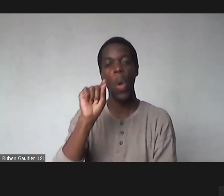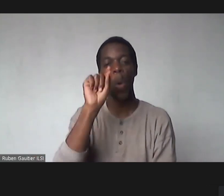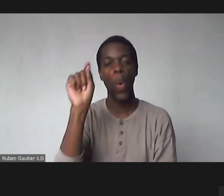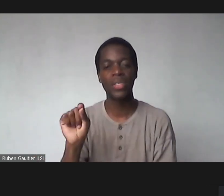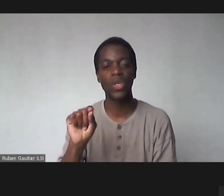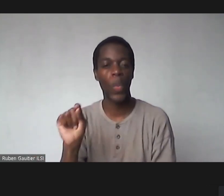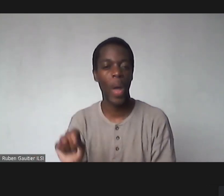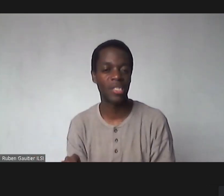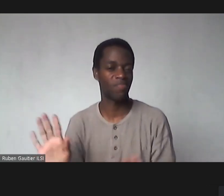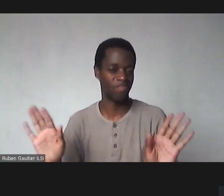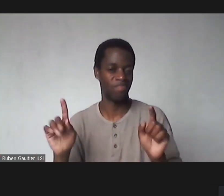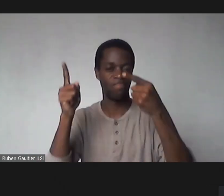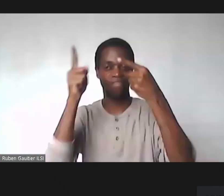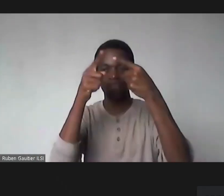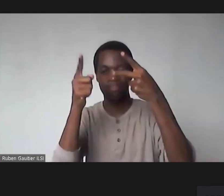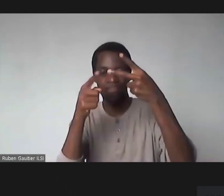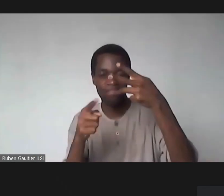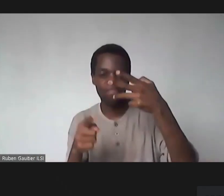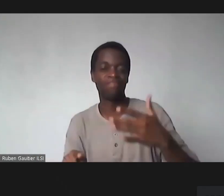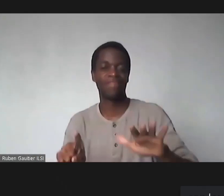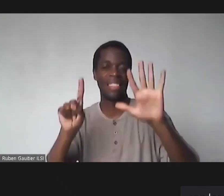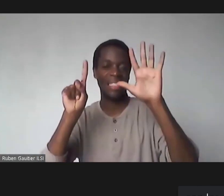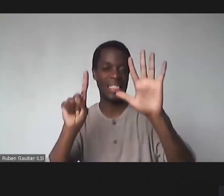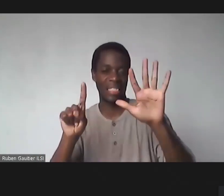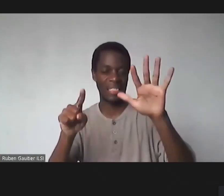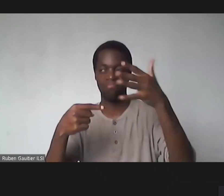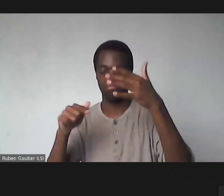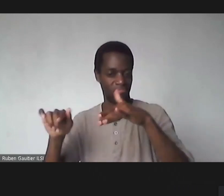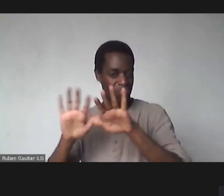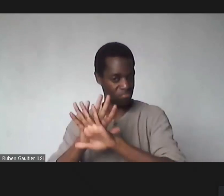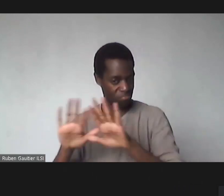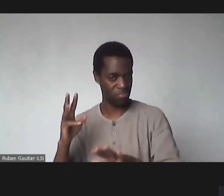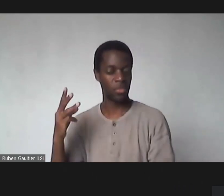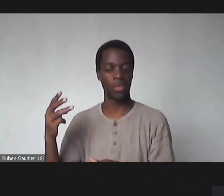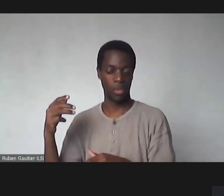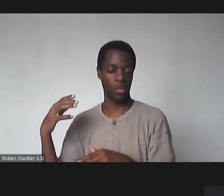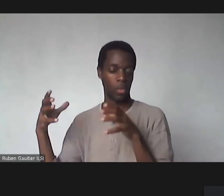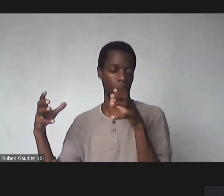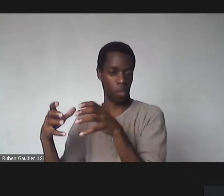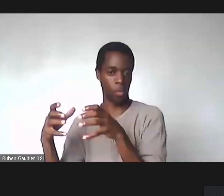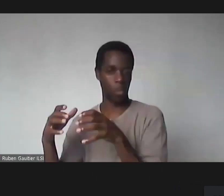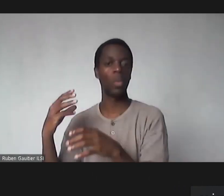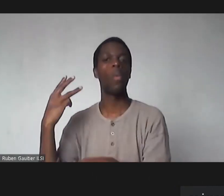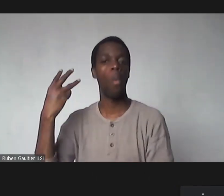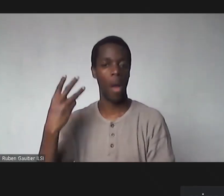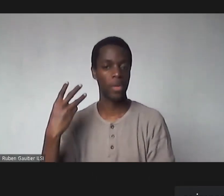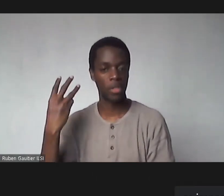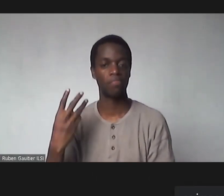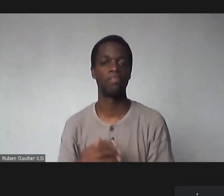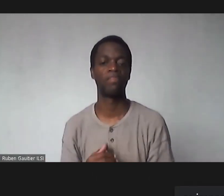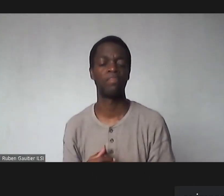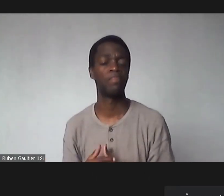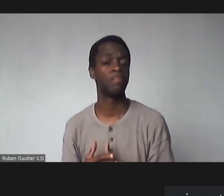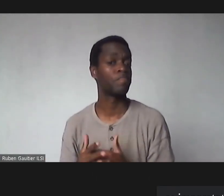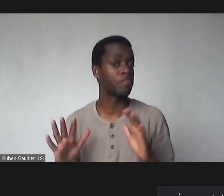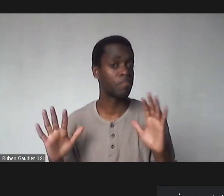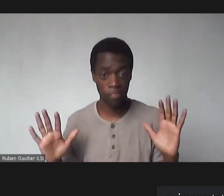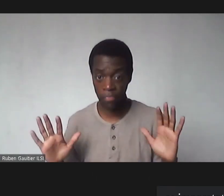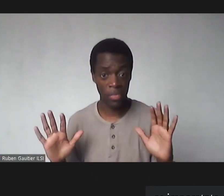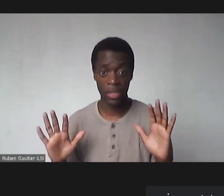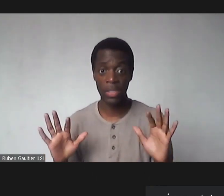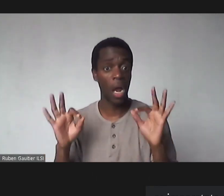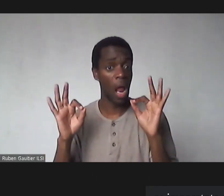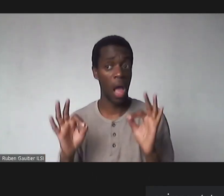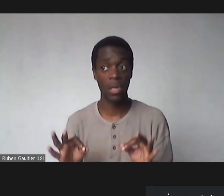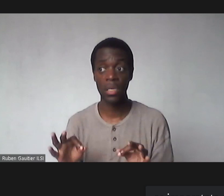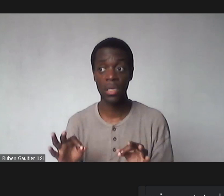importante decir que el Washington Group también reconoce que no estamos hablando de todas las discapacidades,